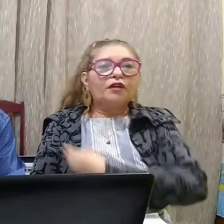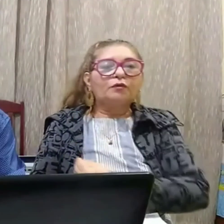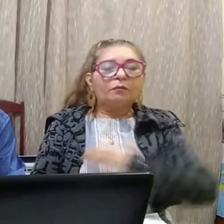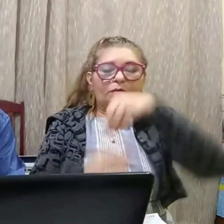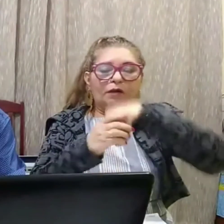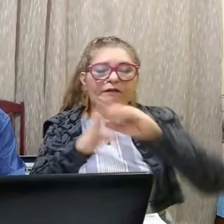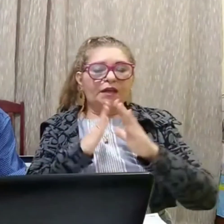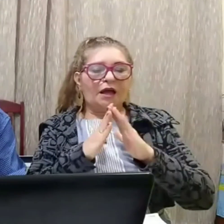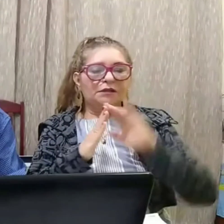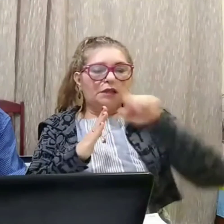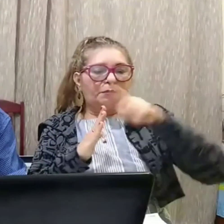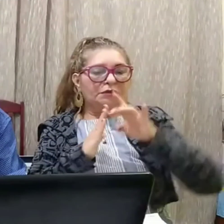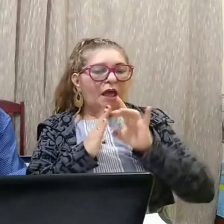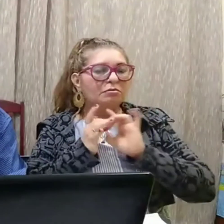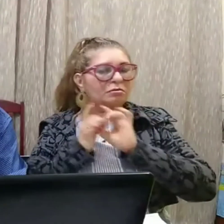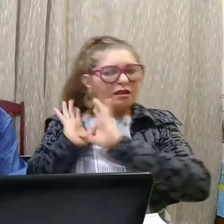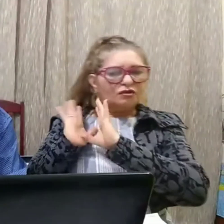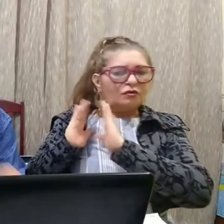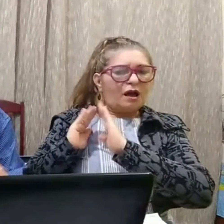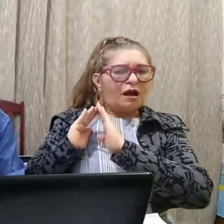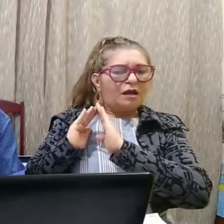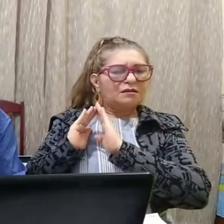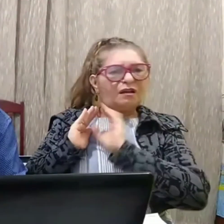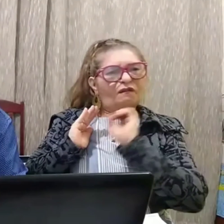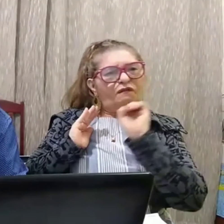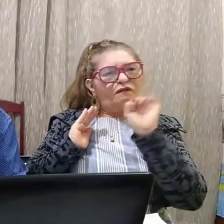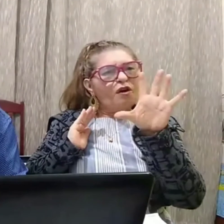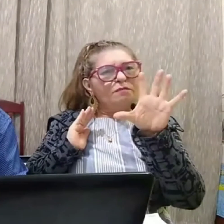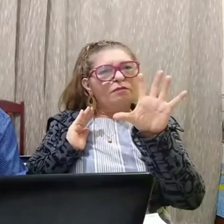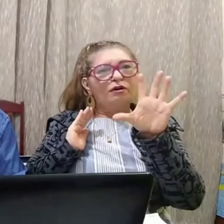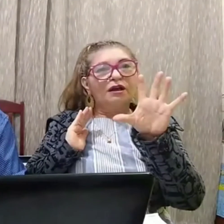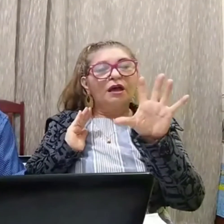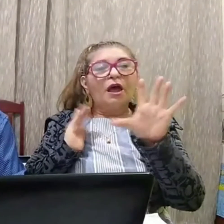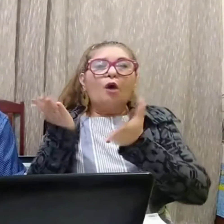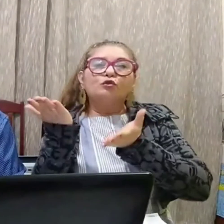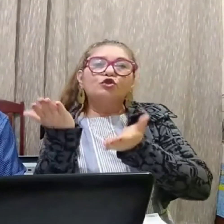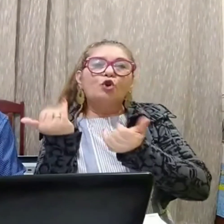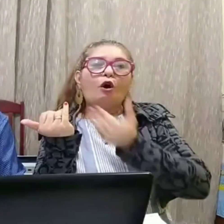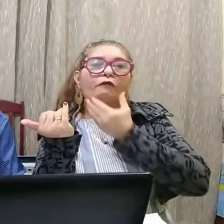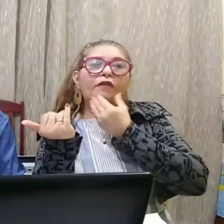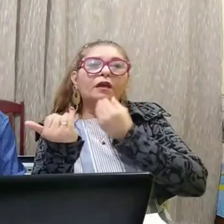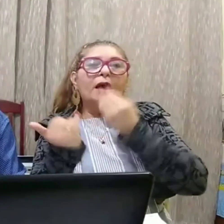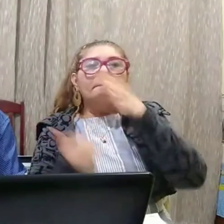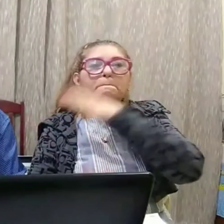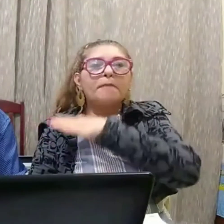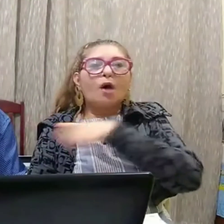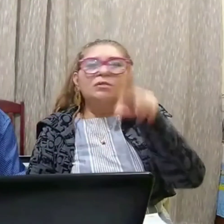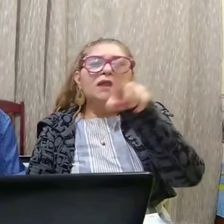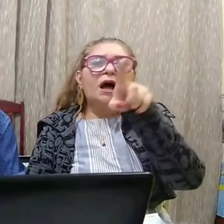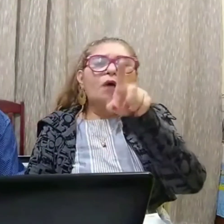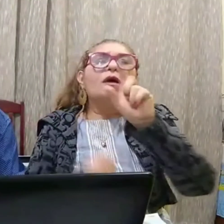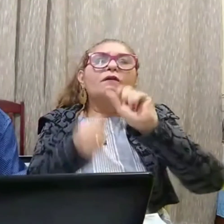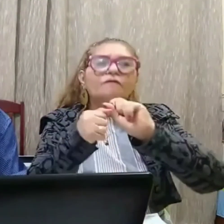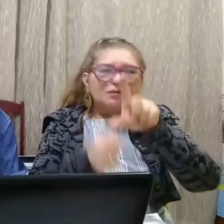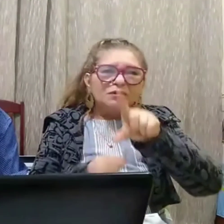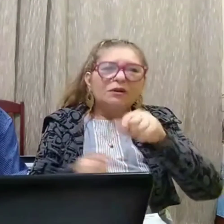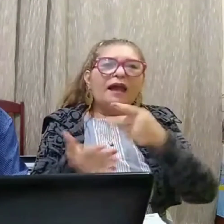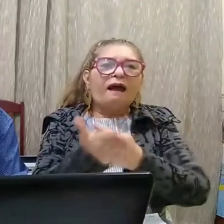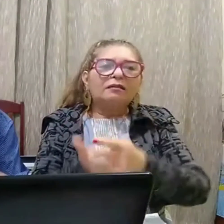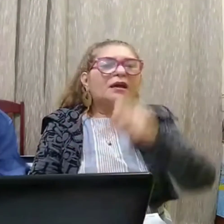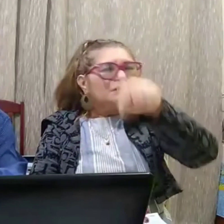conclusões: de que aquele jovem, ele não era um jovem mau. Ele tomou uma decisão errada, sim, tomou, muito